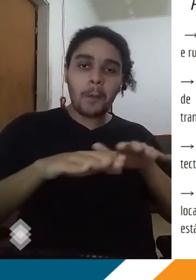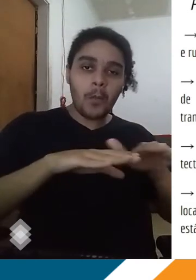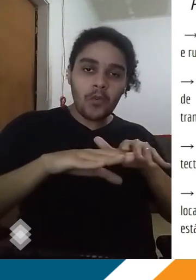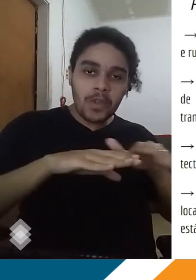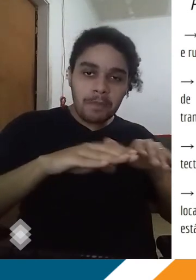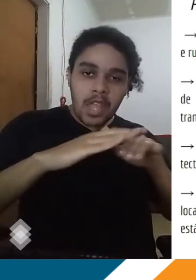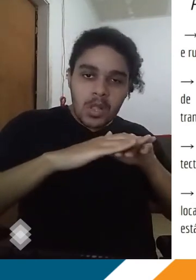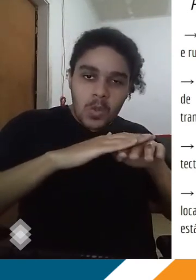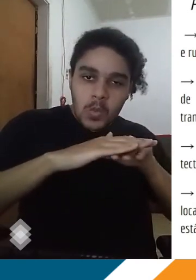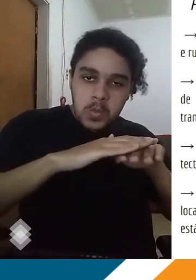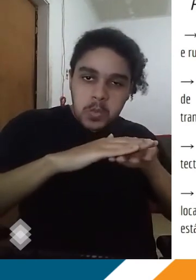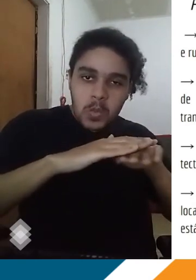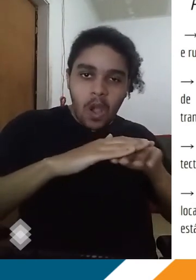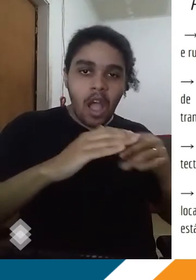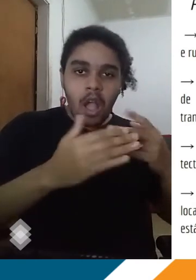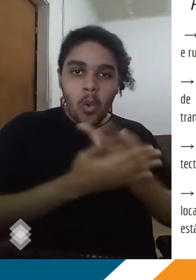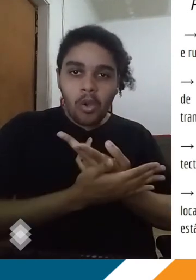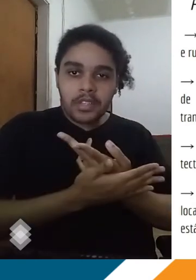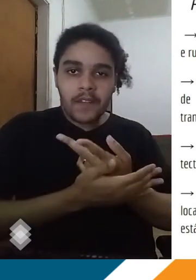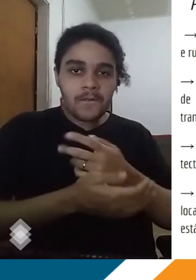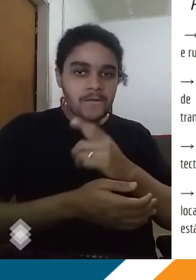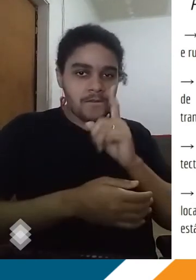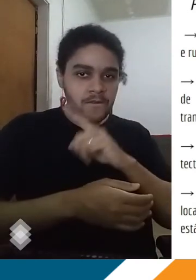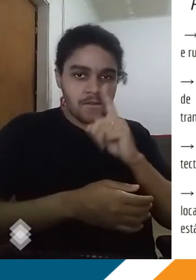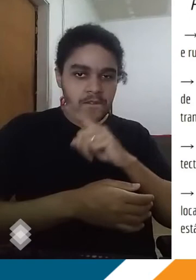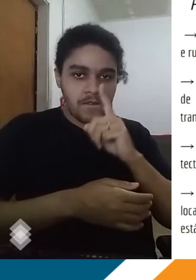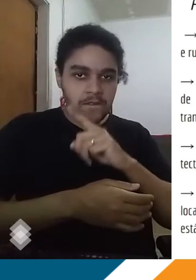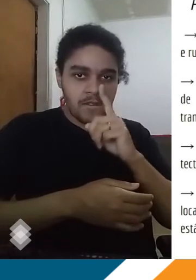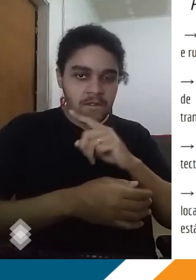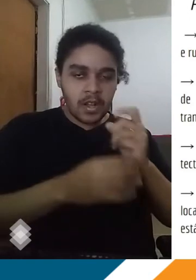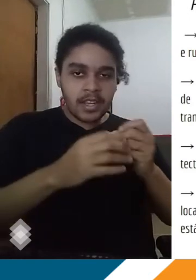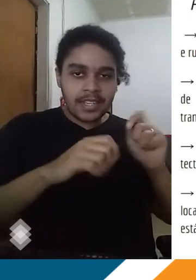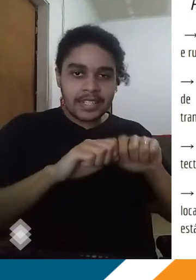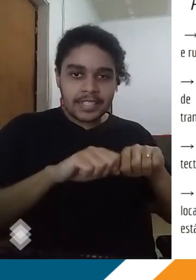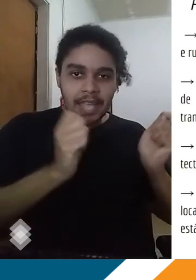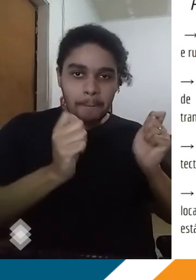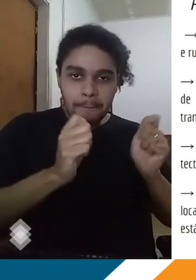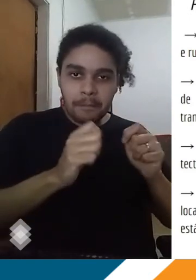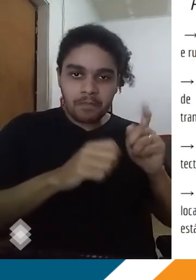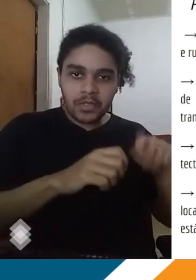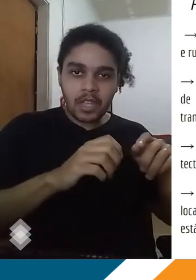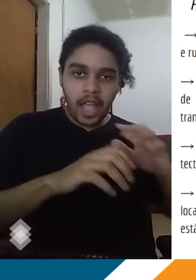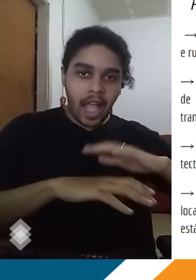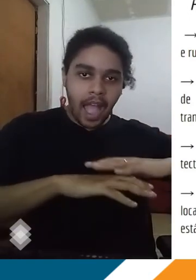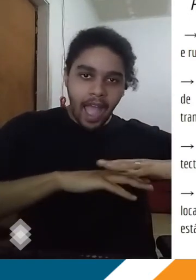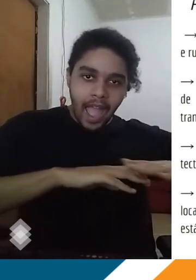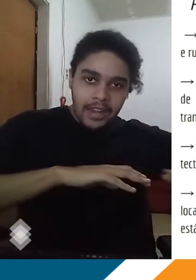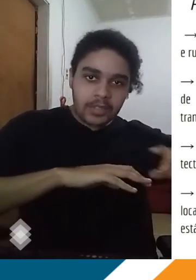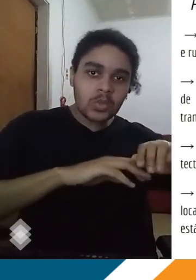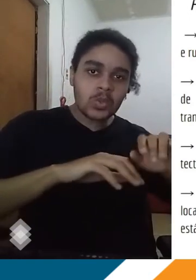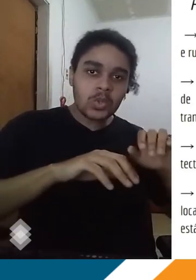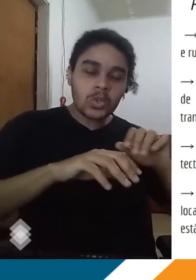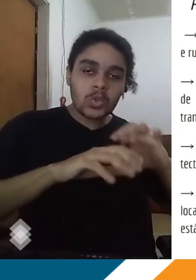através justamente do movimento das placas tectônicas, que vão causar falhas, dobras e rupturas nessa superfície do planeta, e que, portanto,